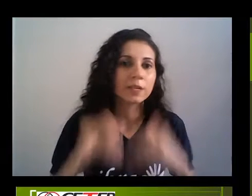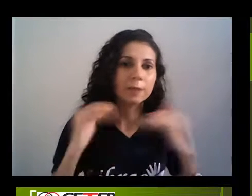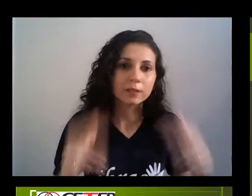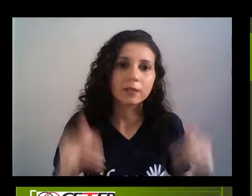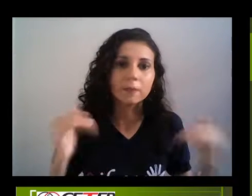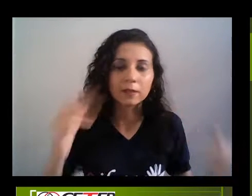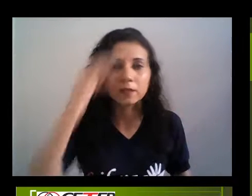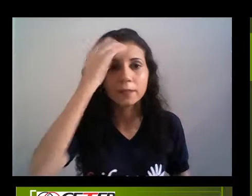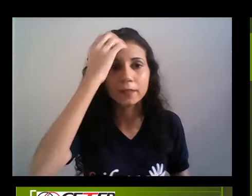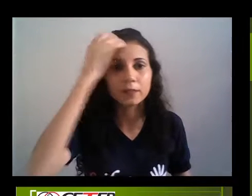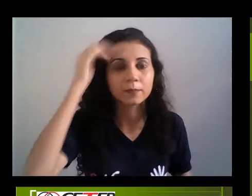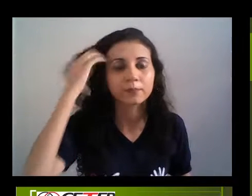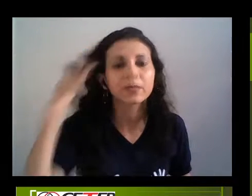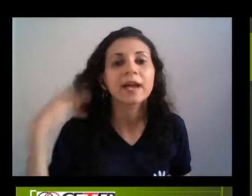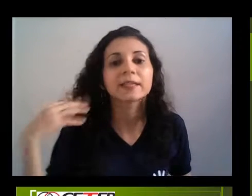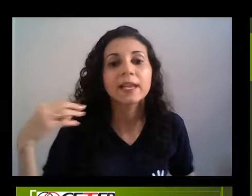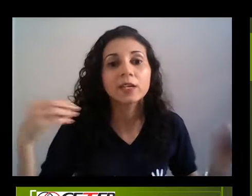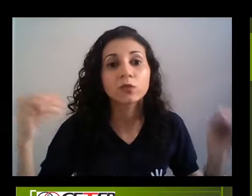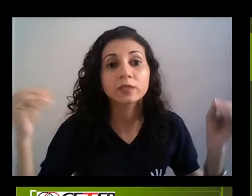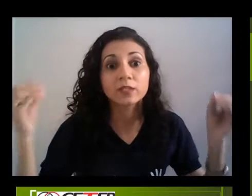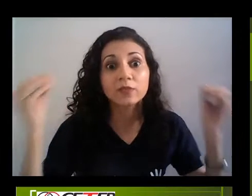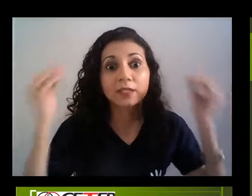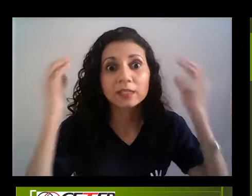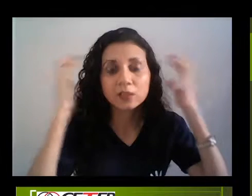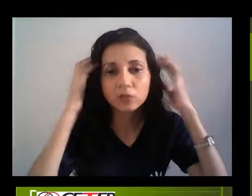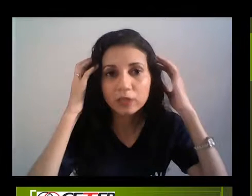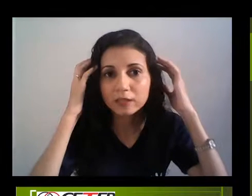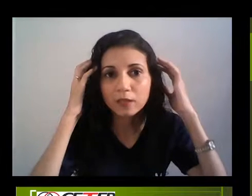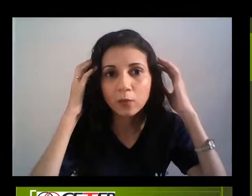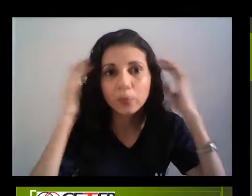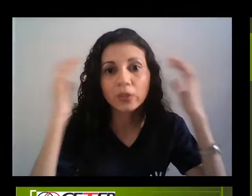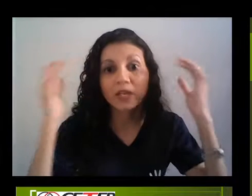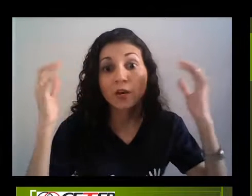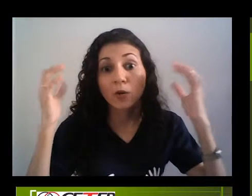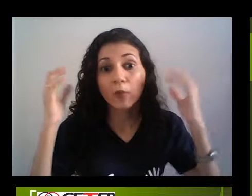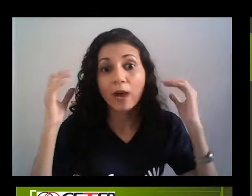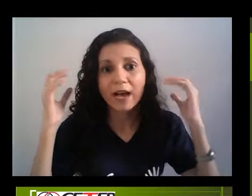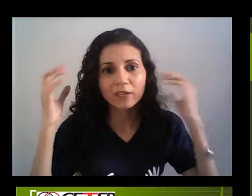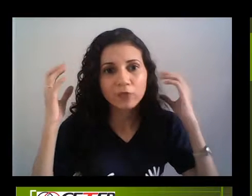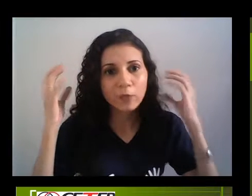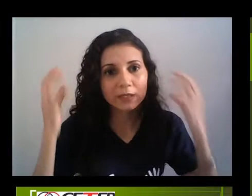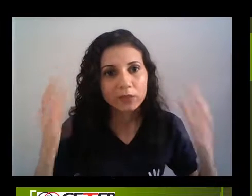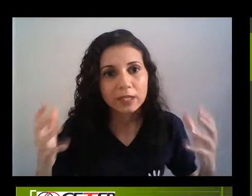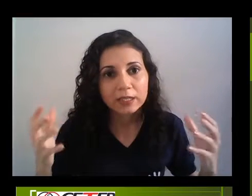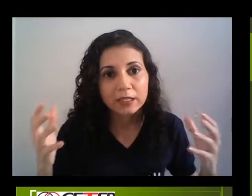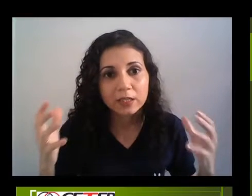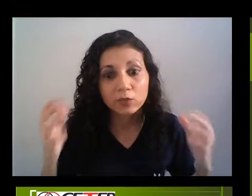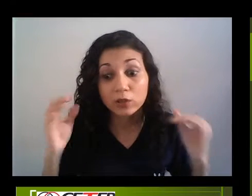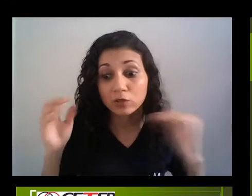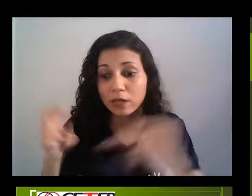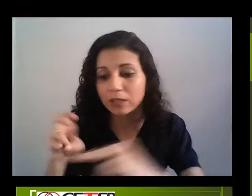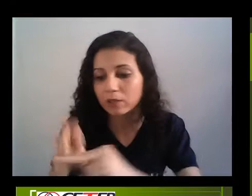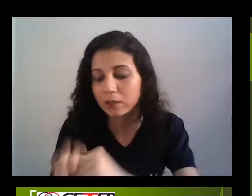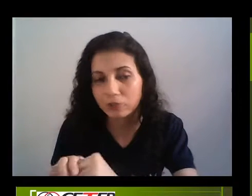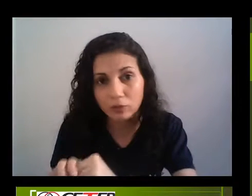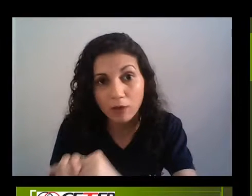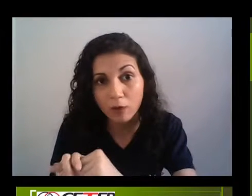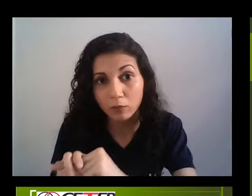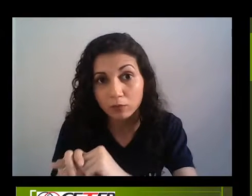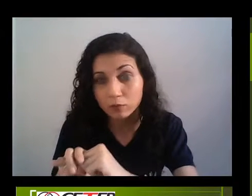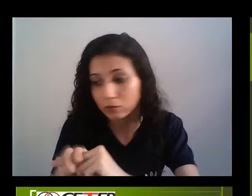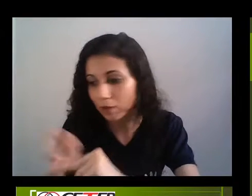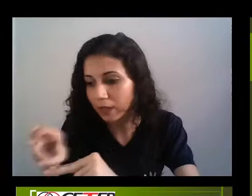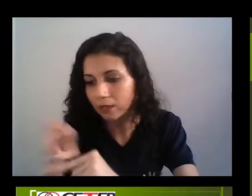tem que repetir, até ele conseguir fazer essa associação, porque a informação que ele está tendo é só aquilo ali